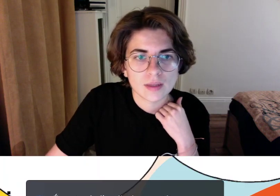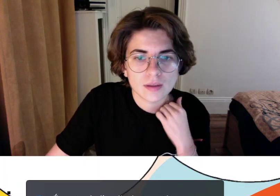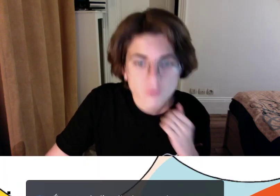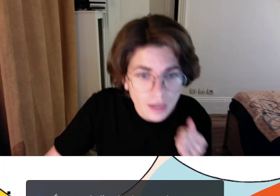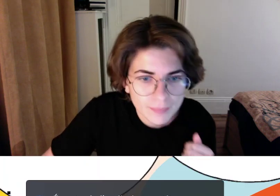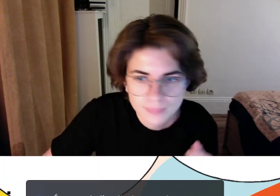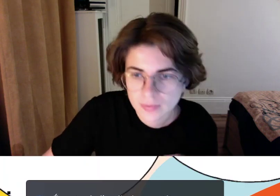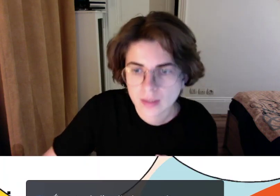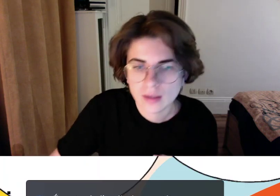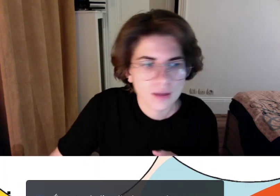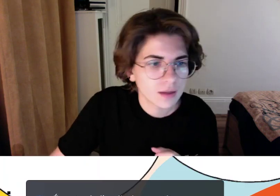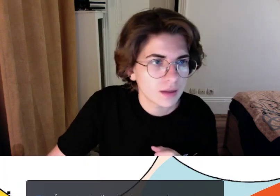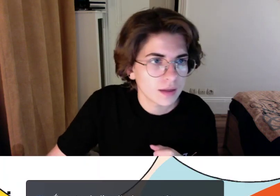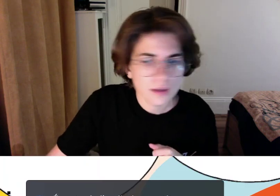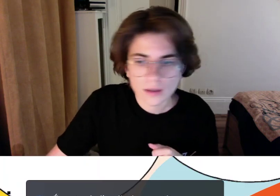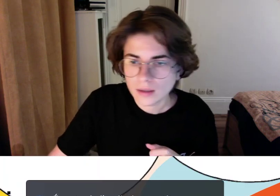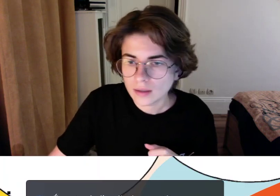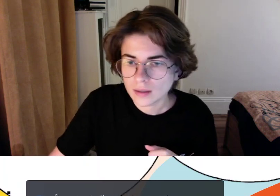Voilà.